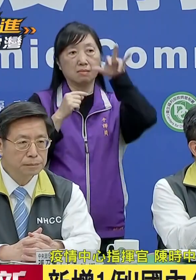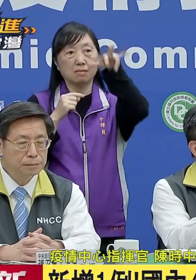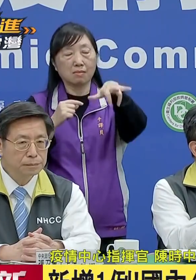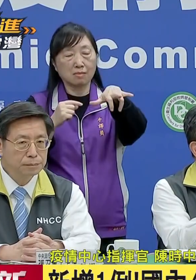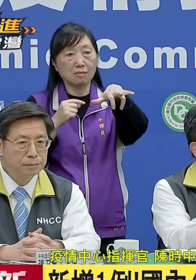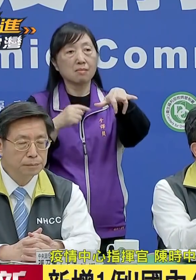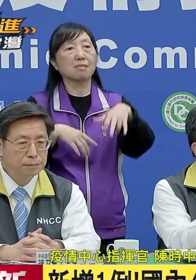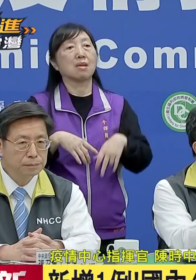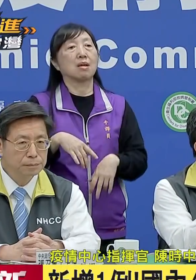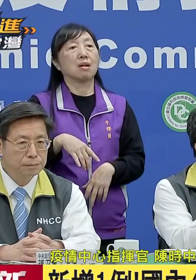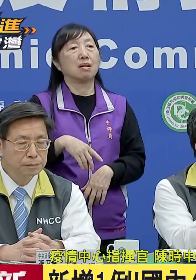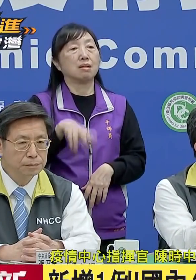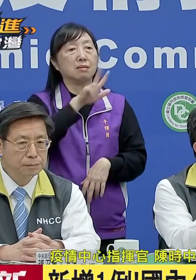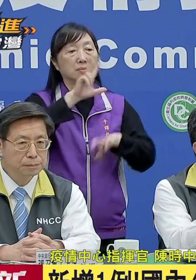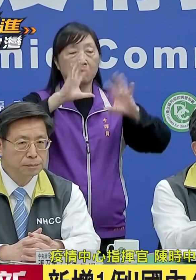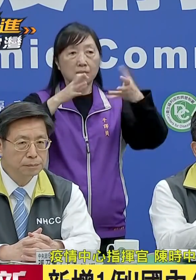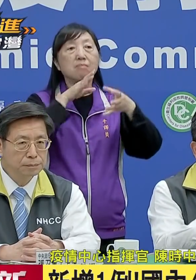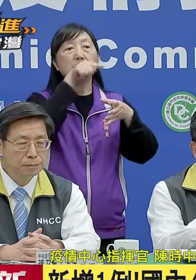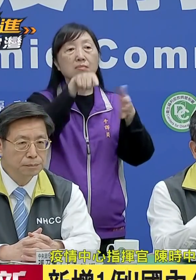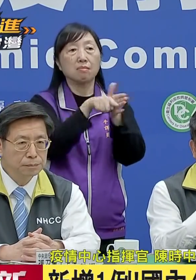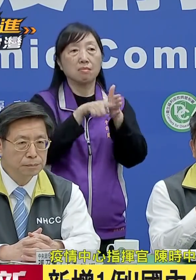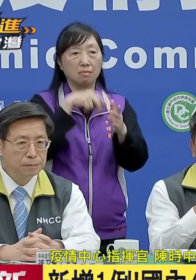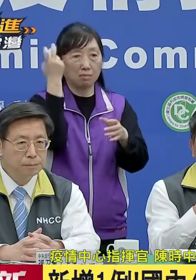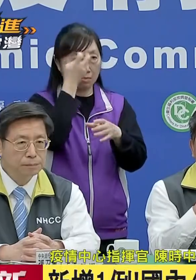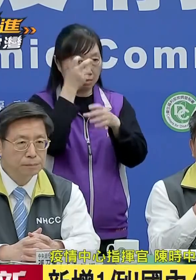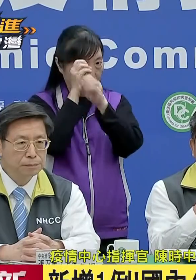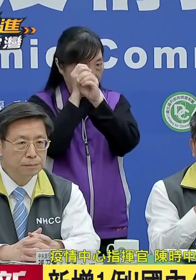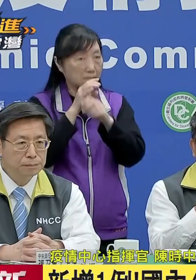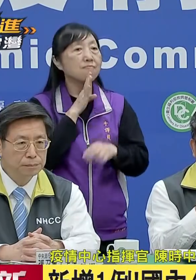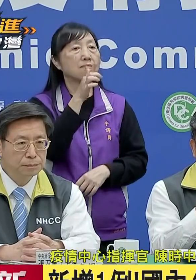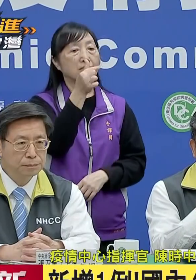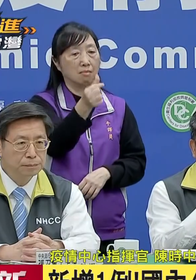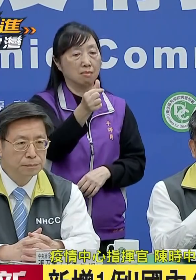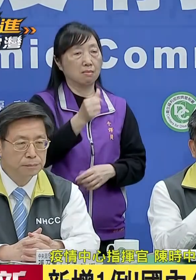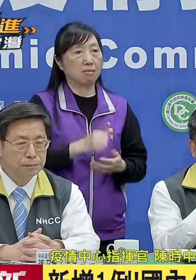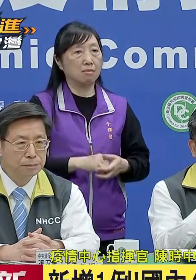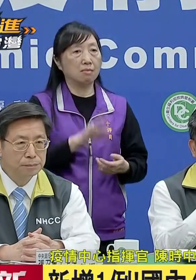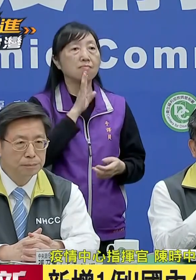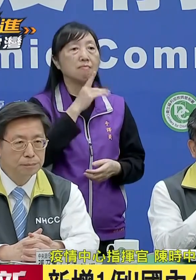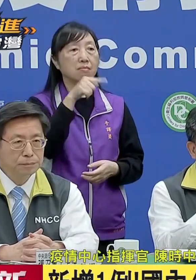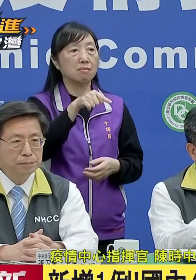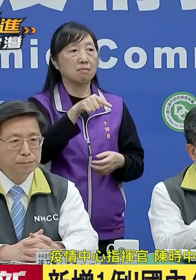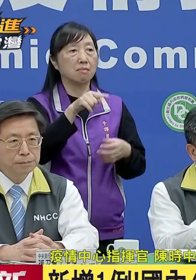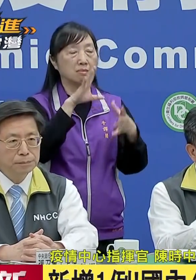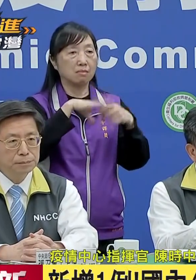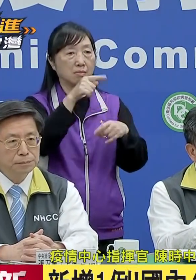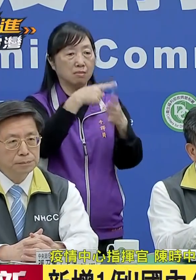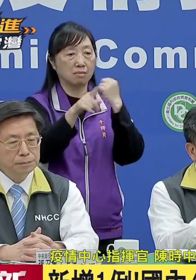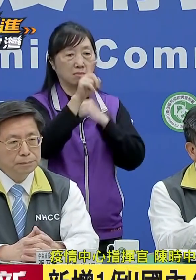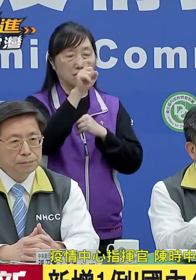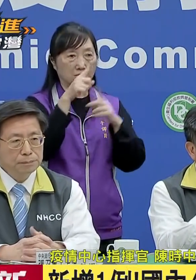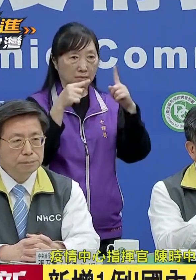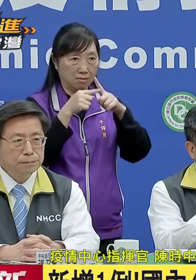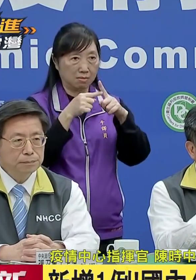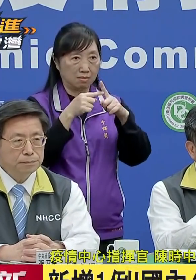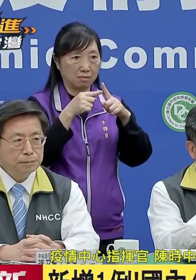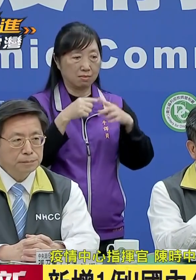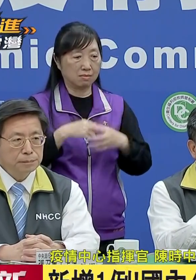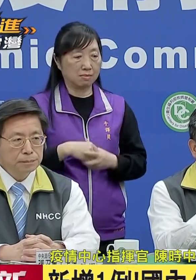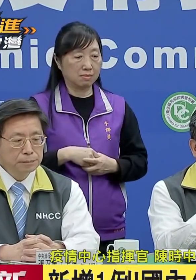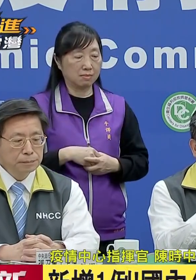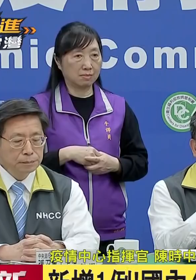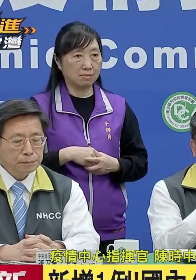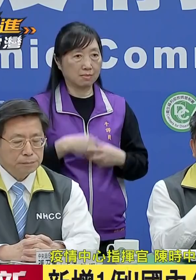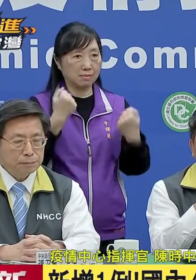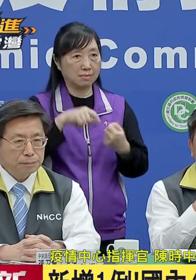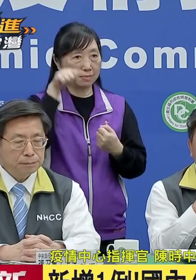后，好，被确诊好是阳性。好，所以在这11位，好，就紧急由这个在好